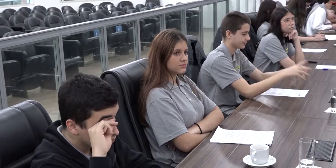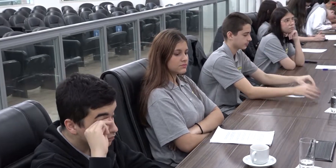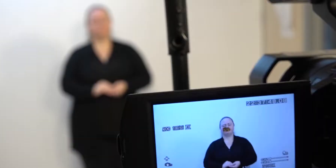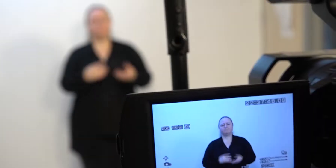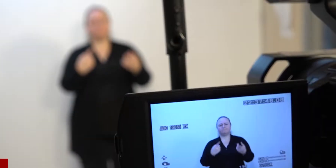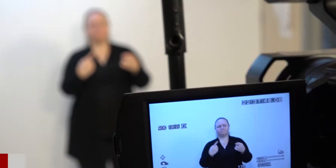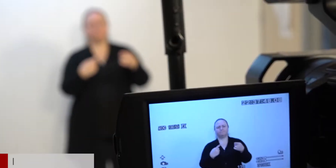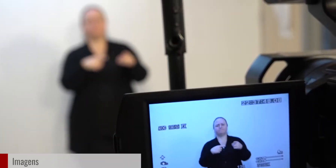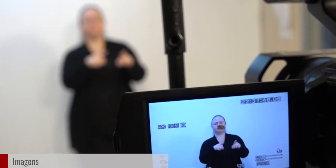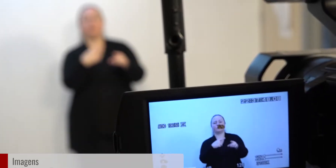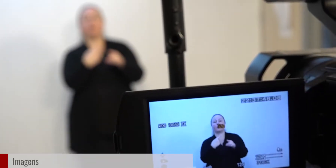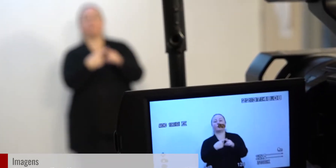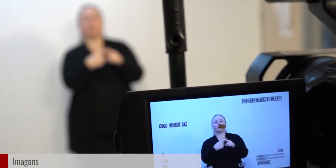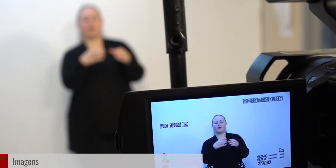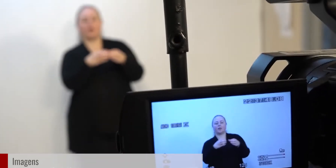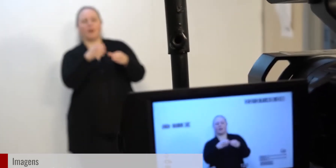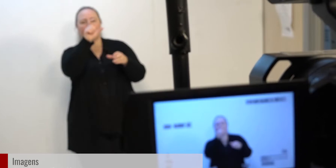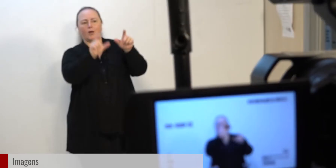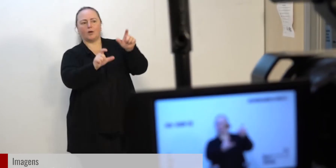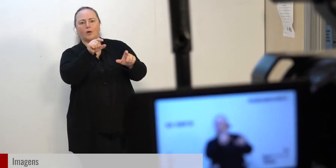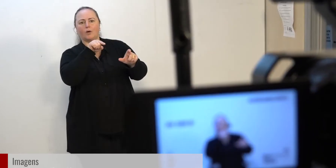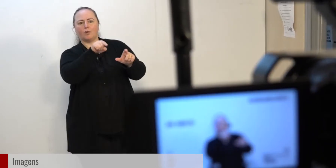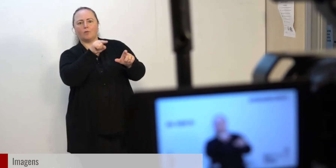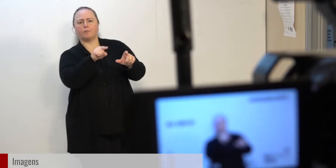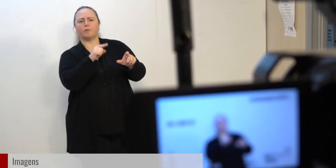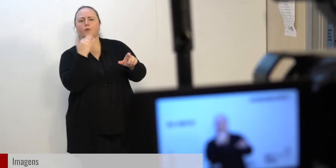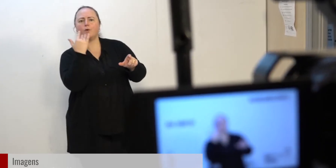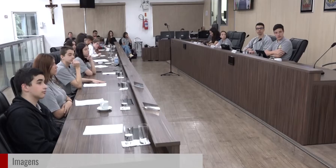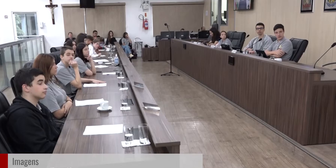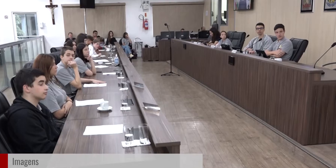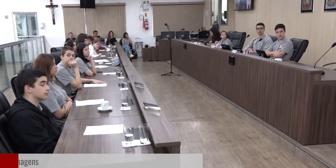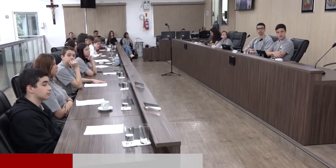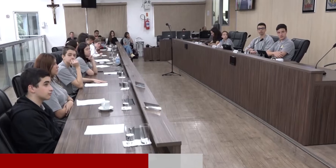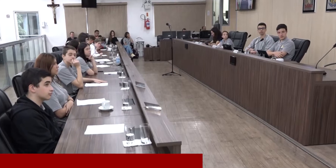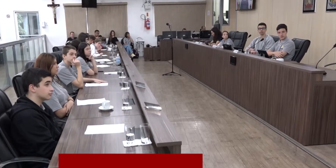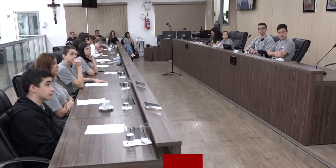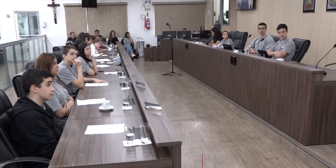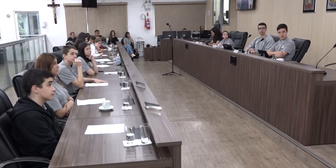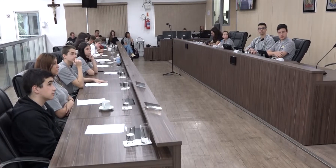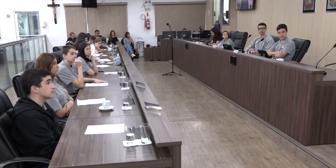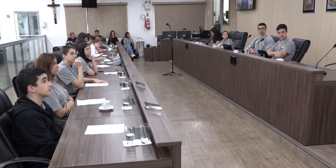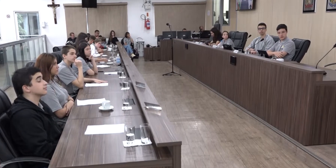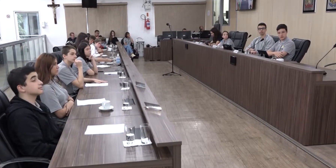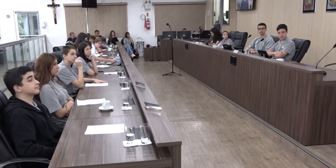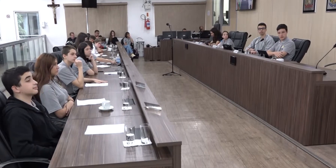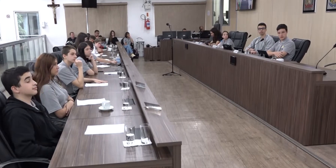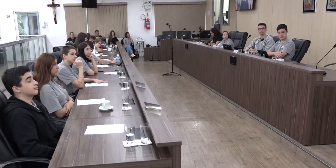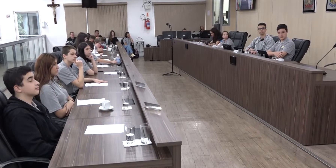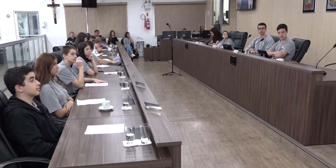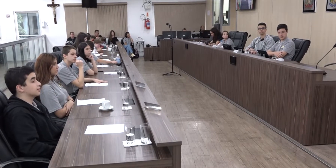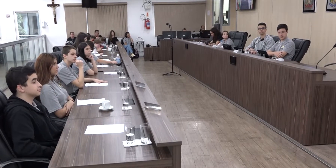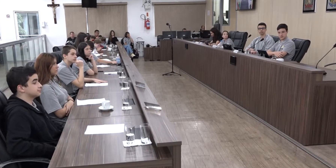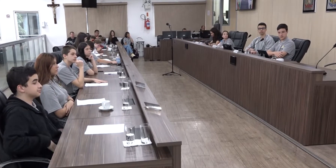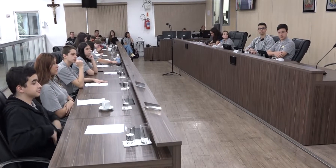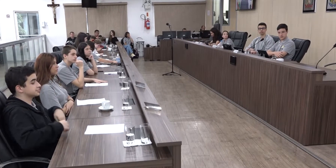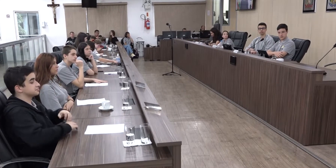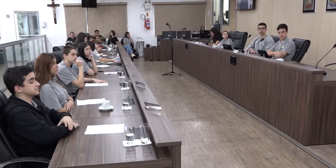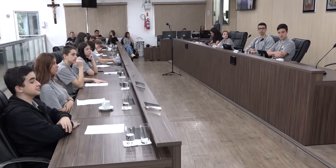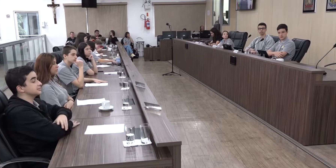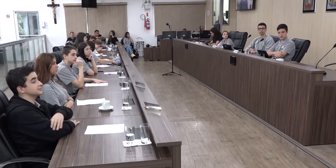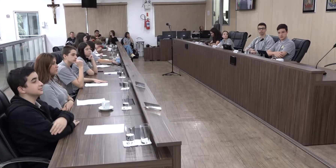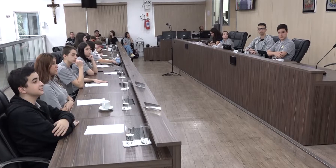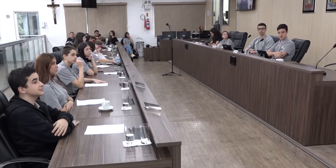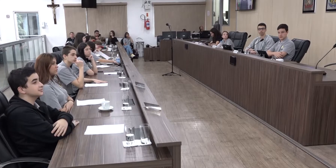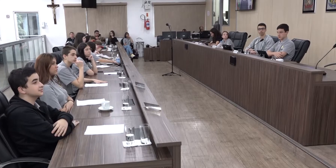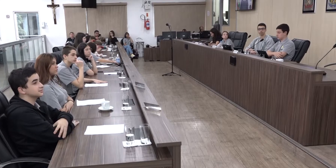das transmissões feitas pela TVL na Câmara de Vereadores de Blumenau. A iniciativa foi uma parceria do programa Vereador Mirim e